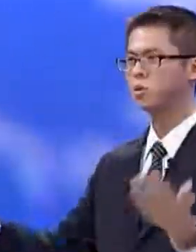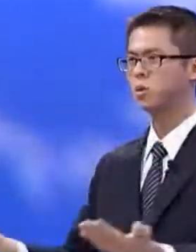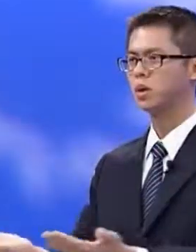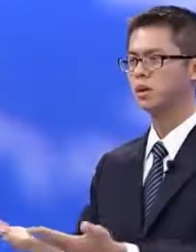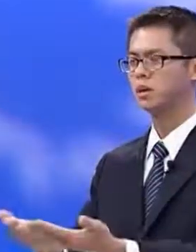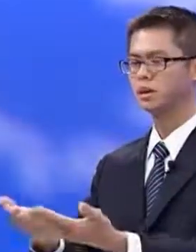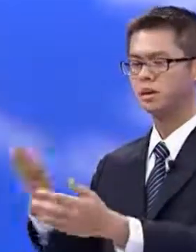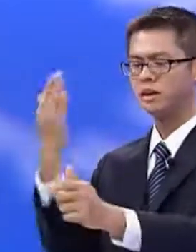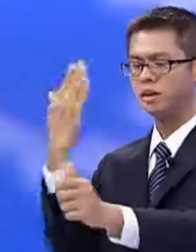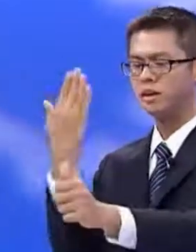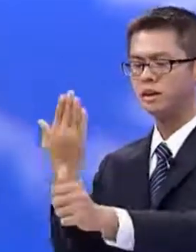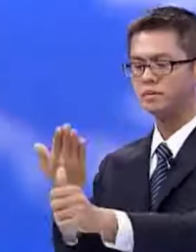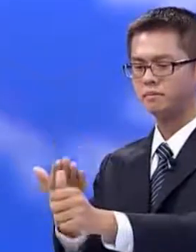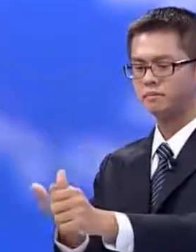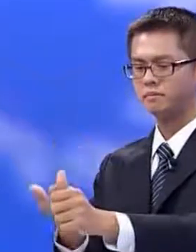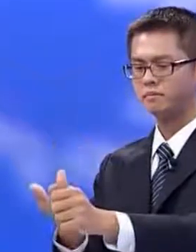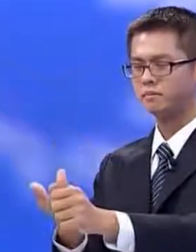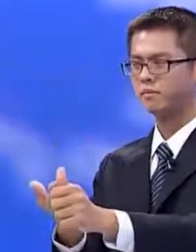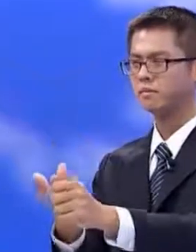所令，